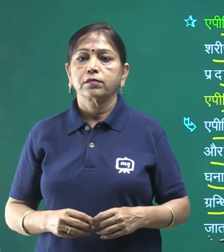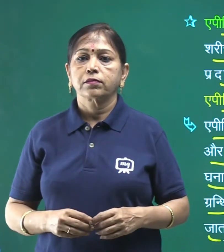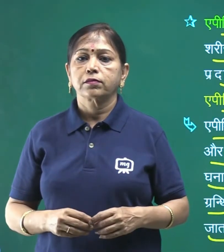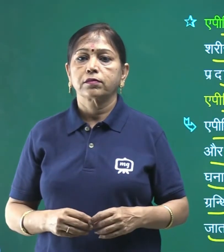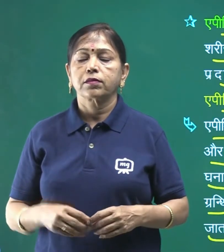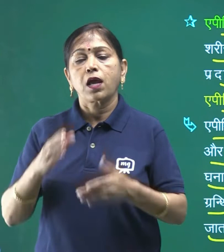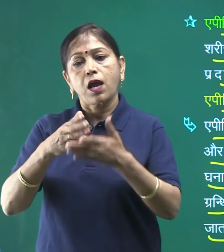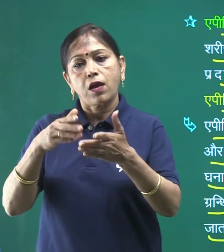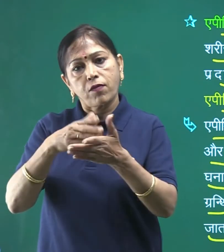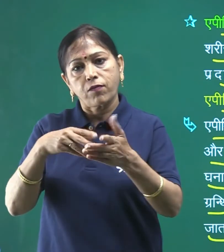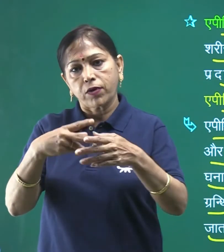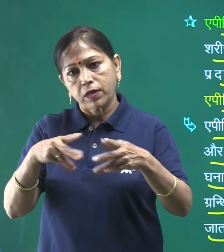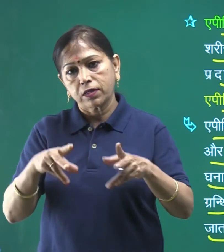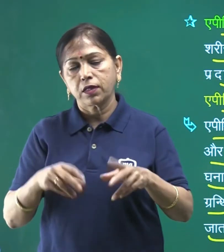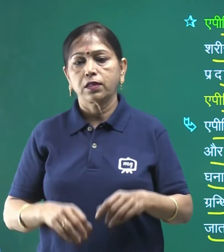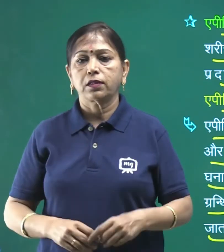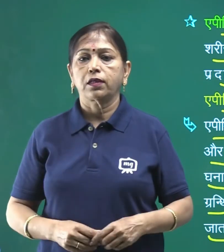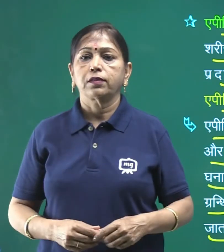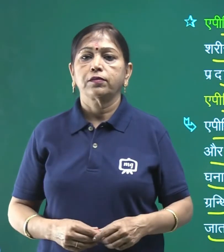वर्गीकृत किया जाता है।